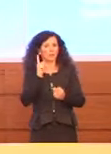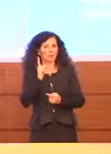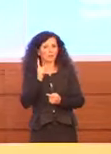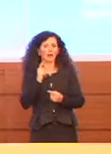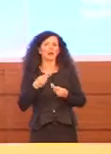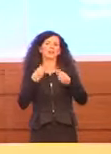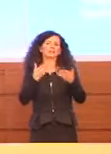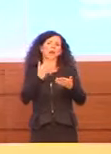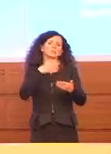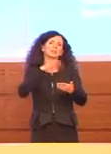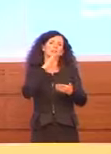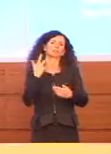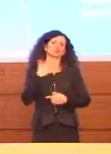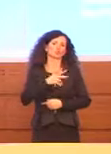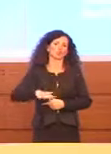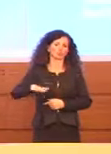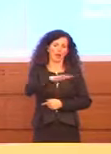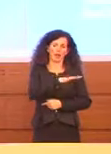livello sociale